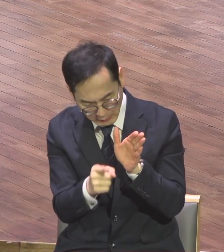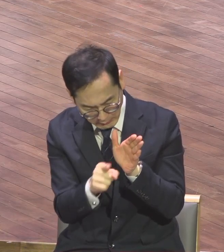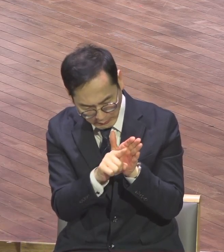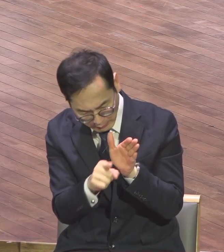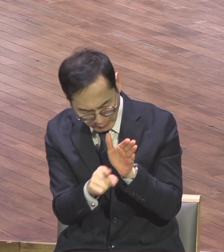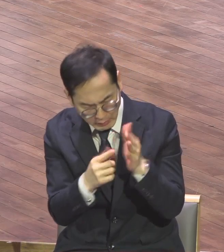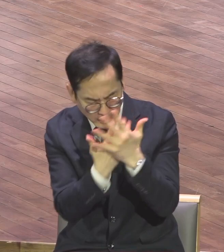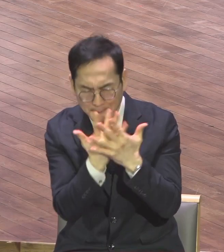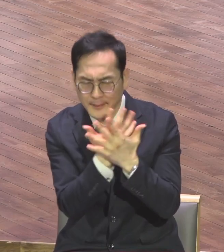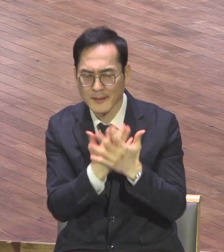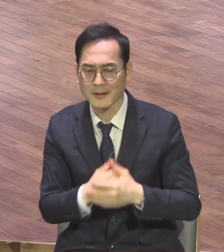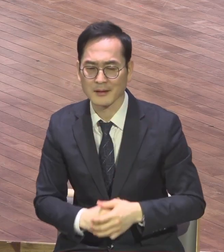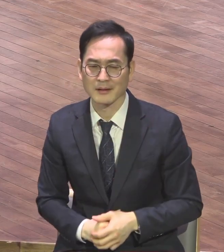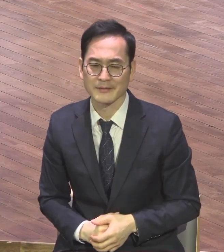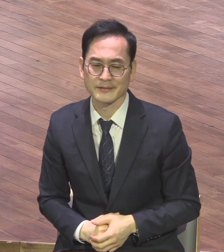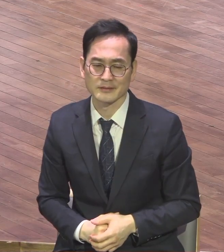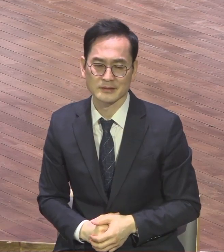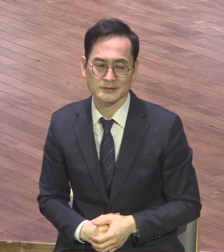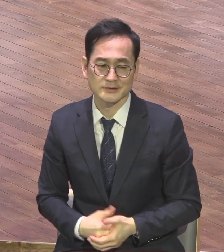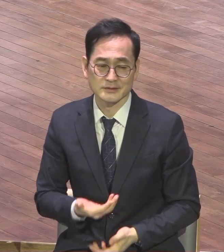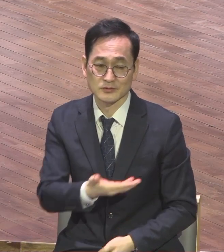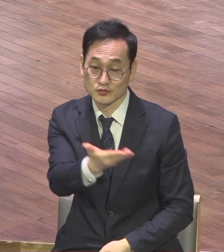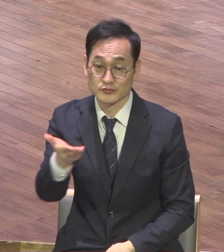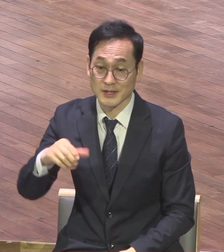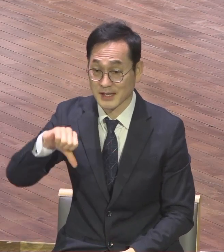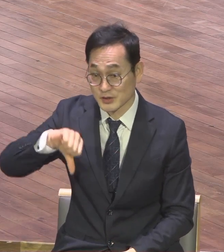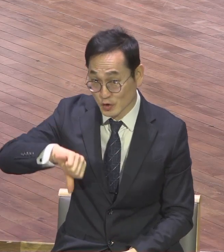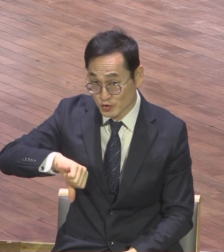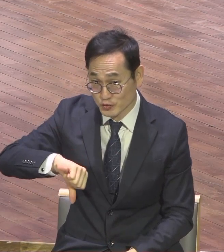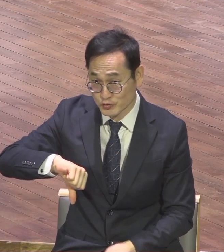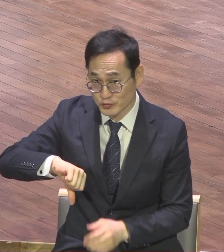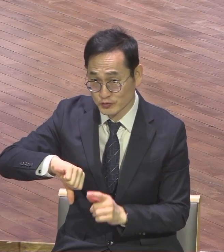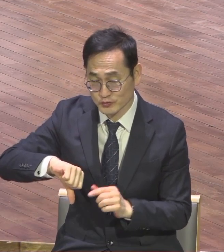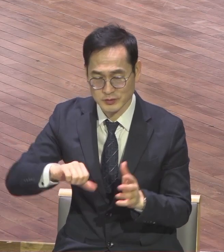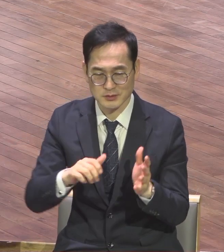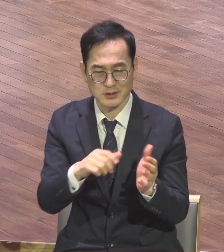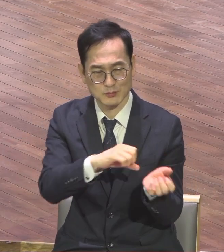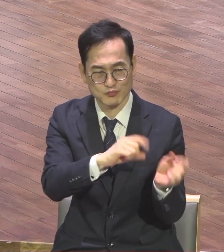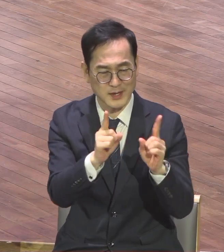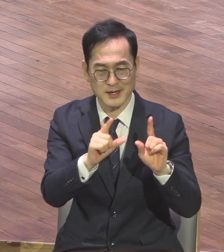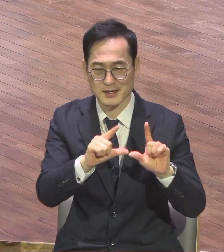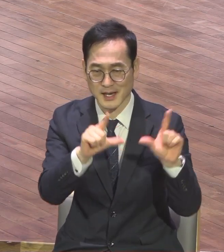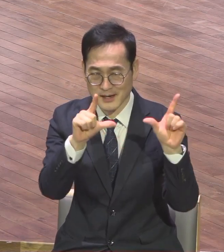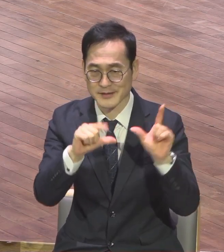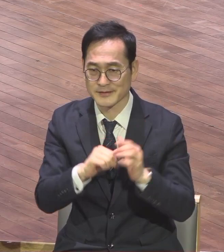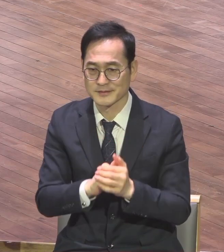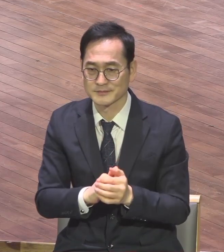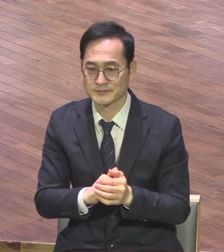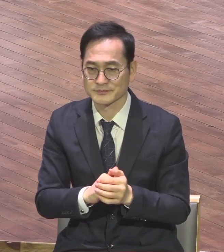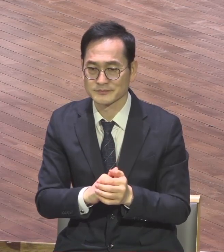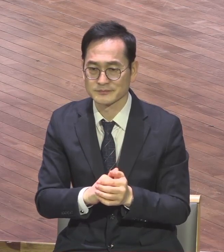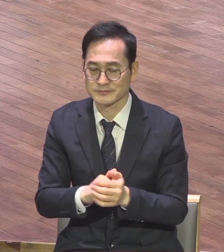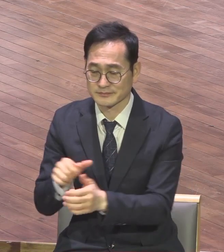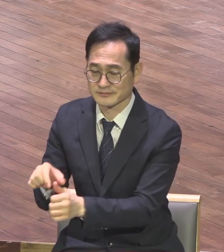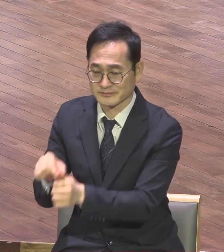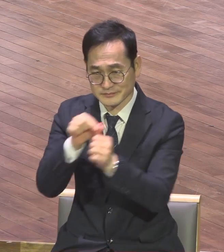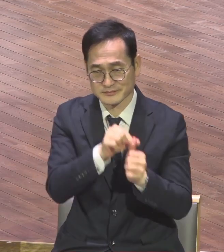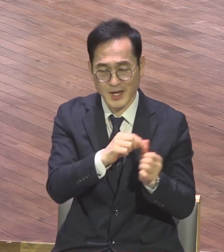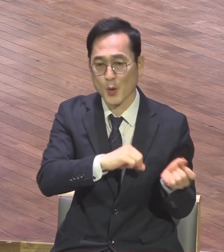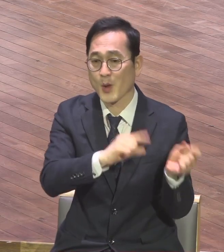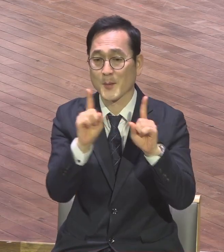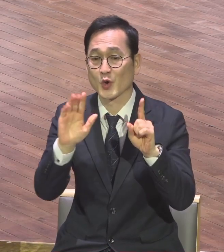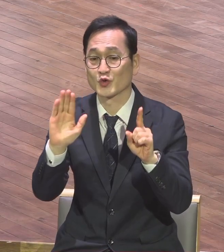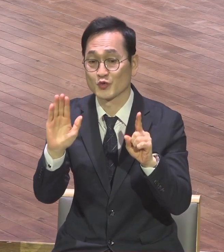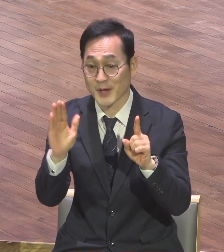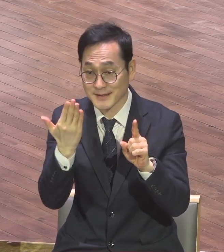없어요. 여러분 이 조숙 우리 특별히 부활절을 맞이해서 모든 성도들이 신앙이 회복되는 이 부활절